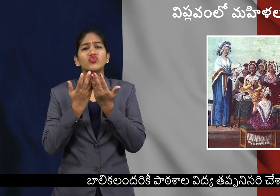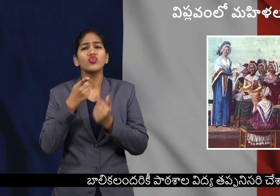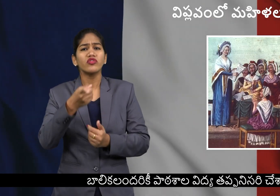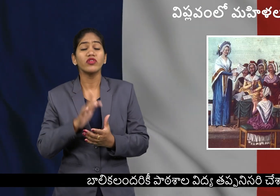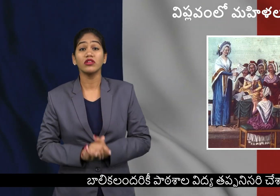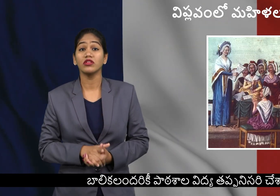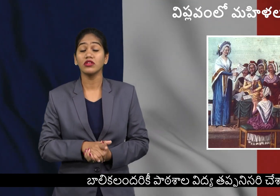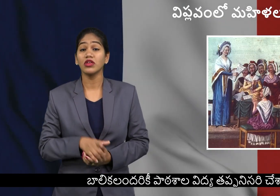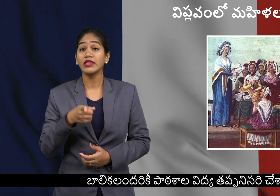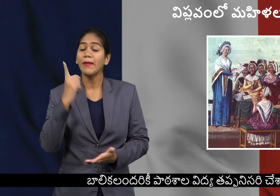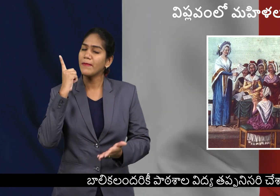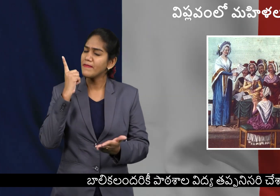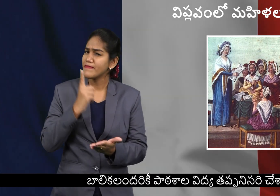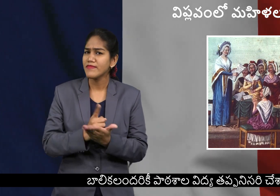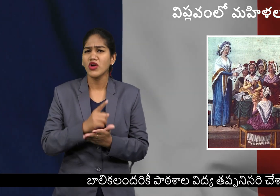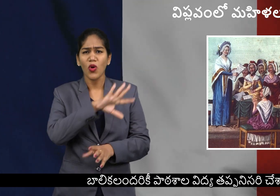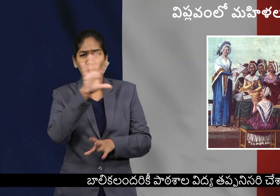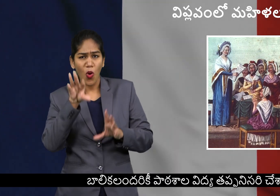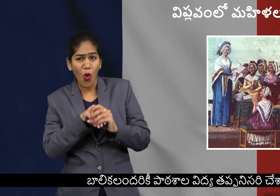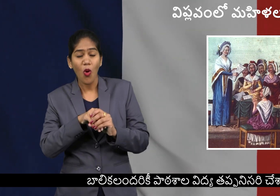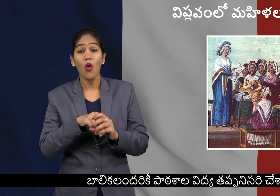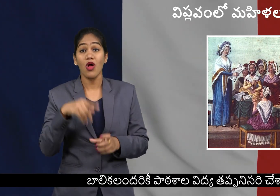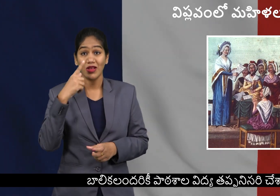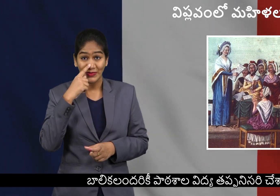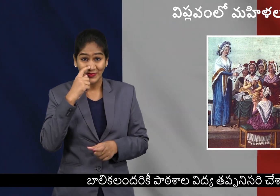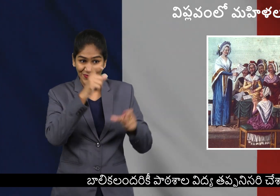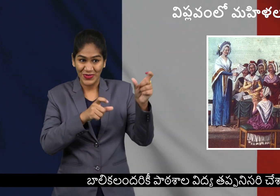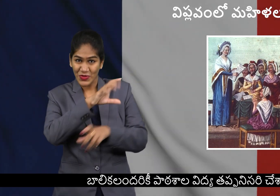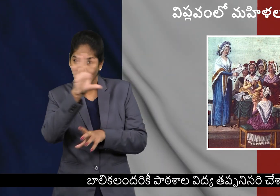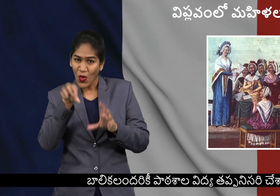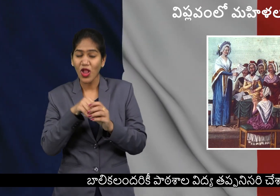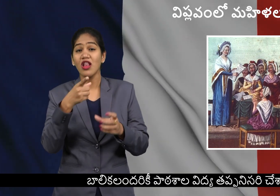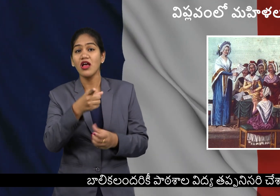బాలికలందరికీ పాఠశాల విద్య తప్పనిసరి చేశారు.